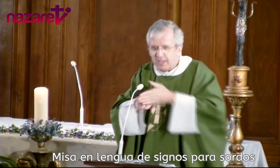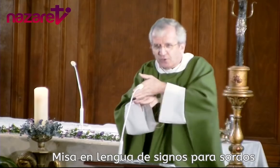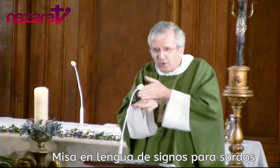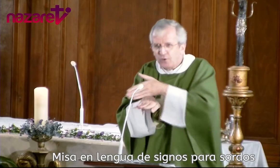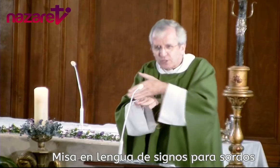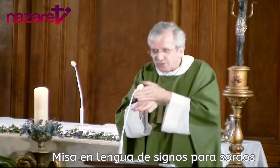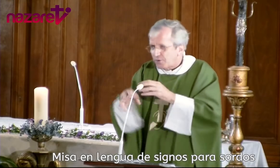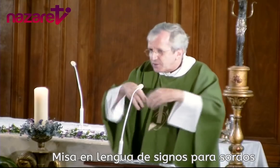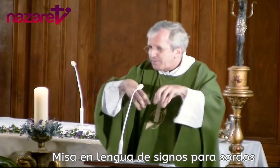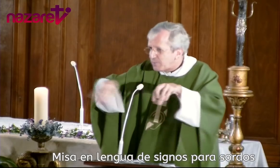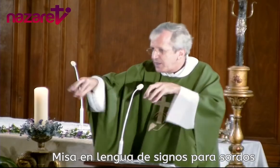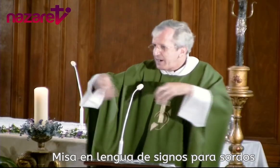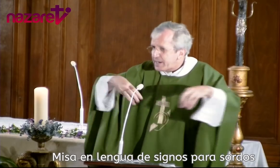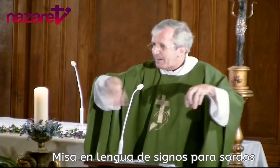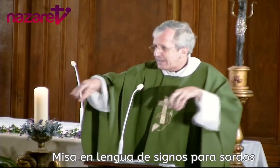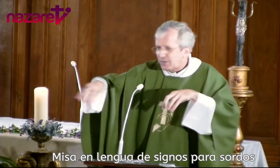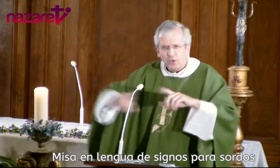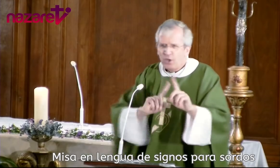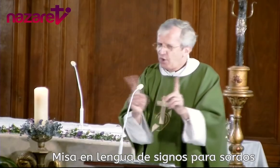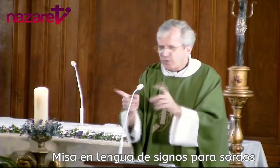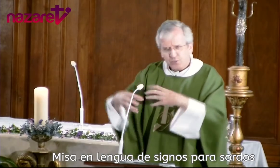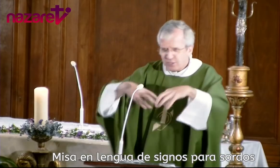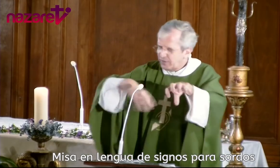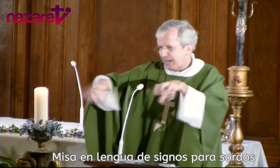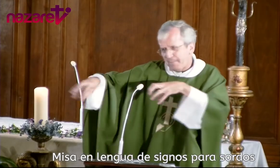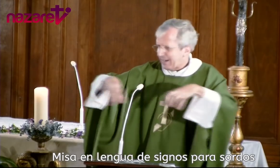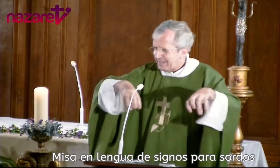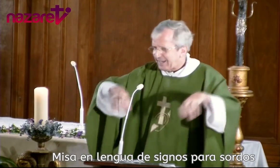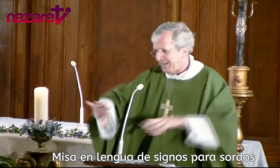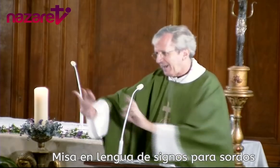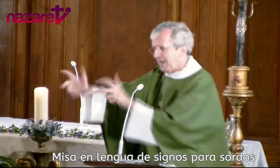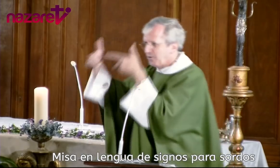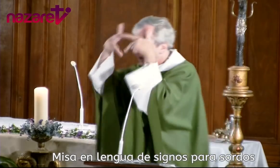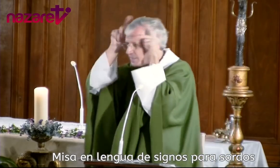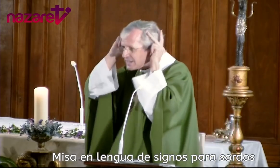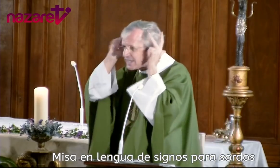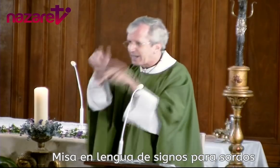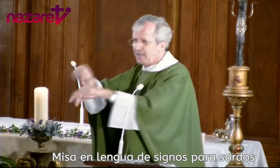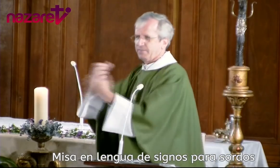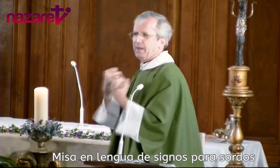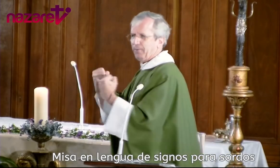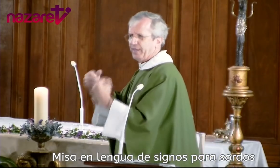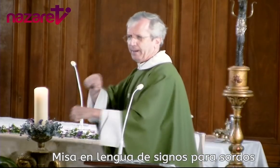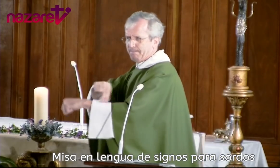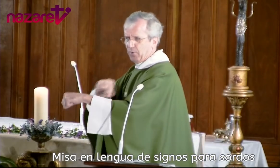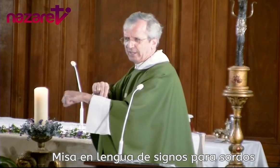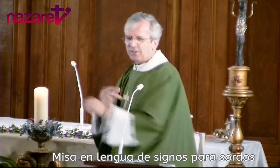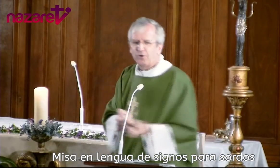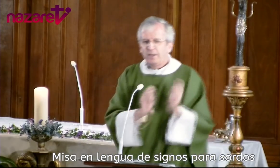haciendo nuestros trozos y vamos repartiendo. No es cuestión de repartir en lo del César, del poder político y